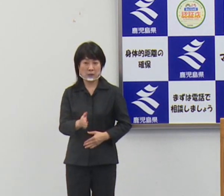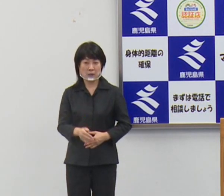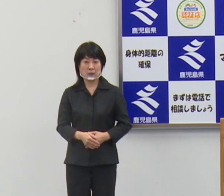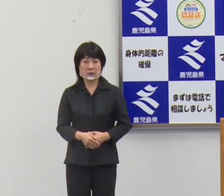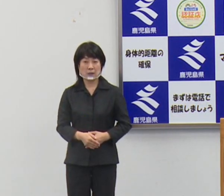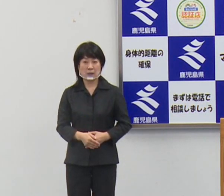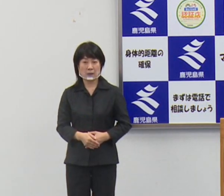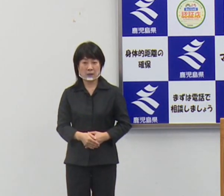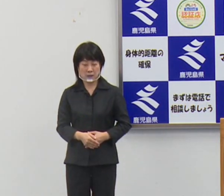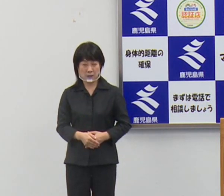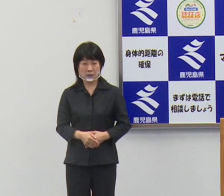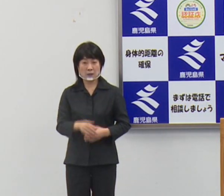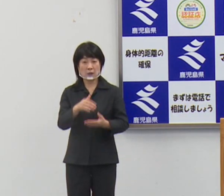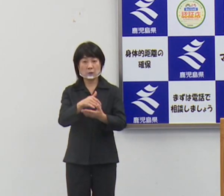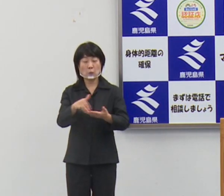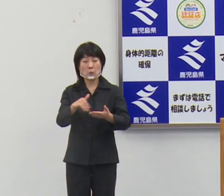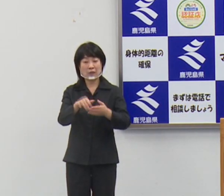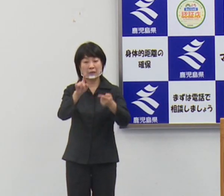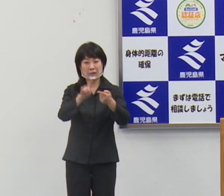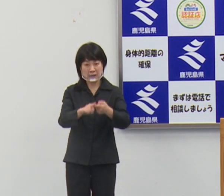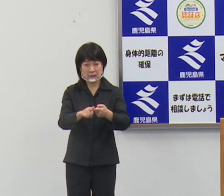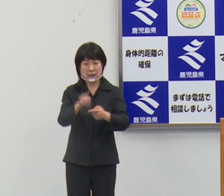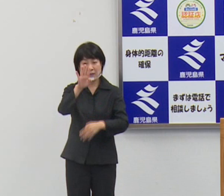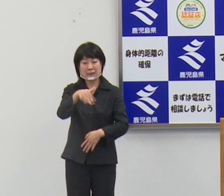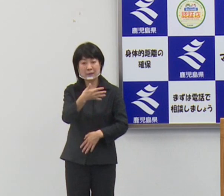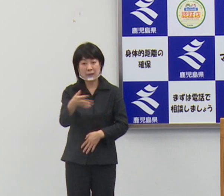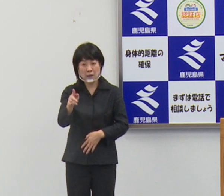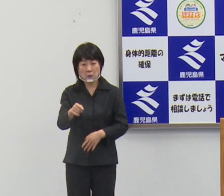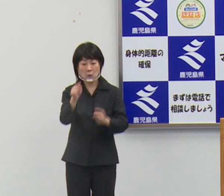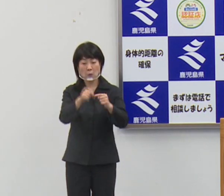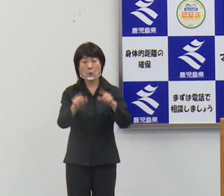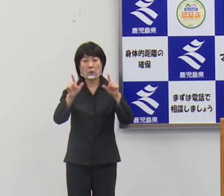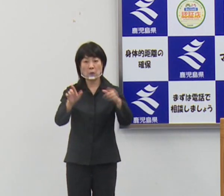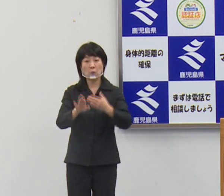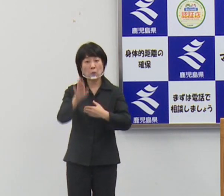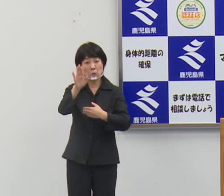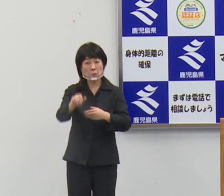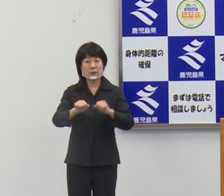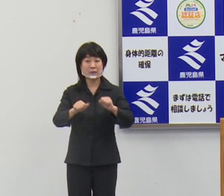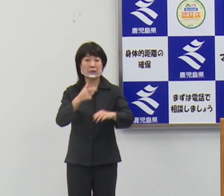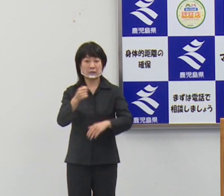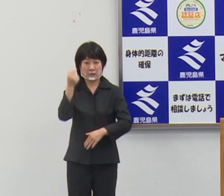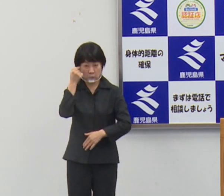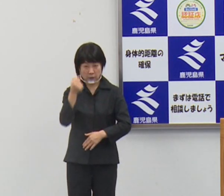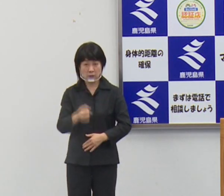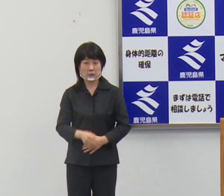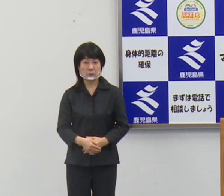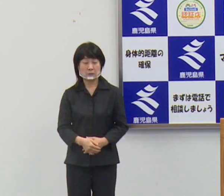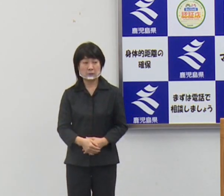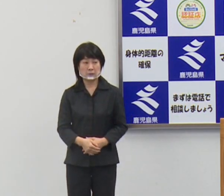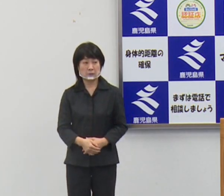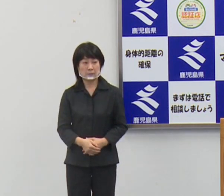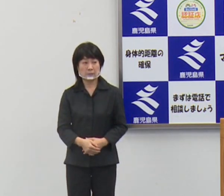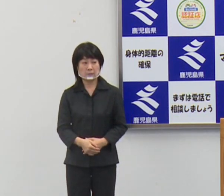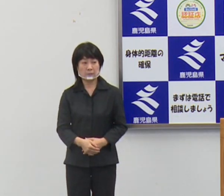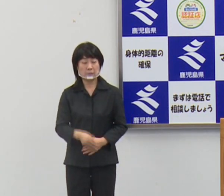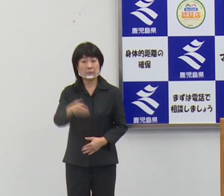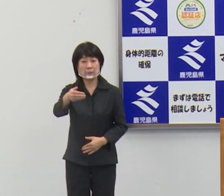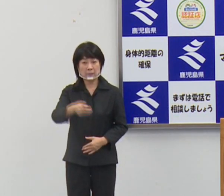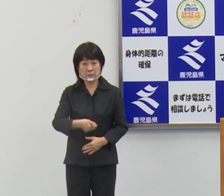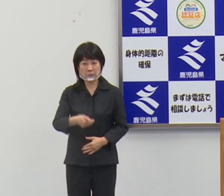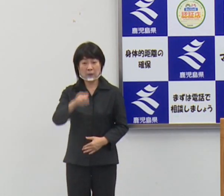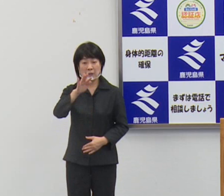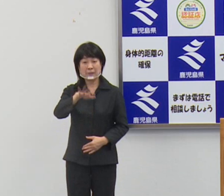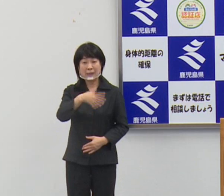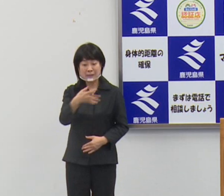計的なデータとして処理できる範囲として公表することは今後もしていきたいと思っております。 もちろん統計